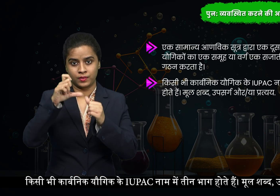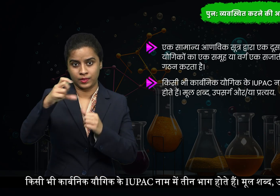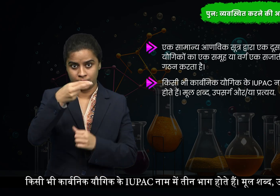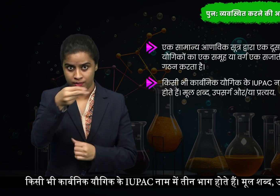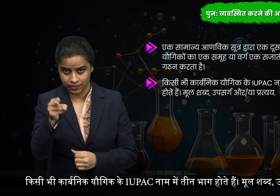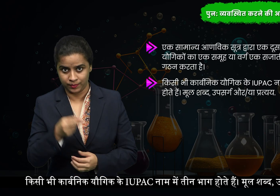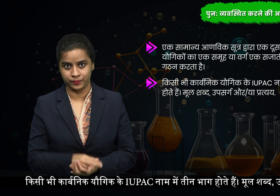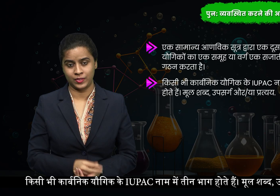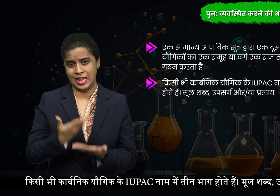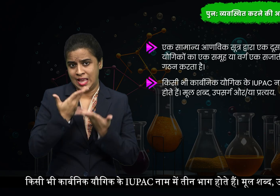यौगिक के